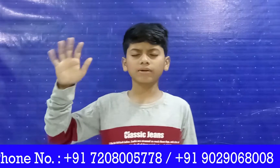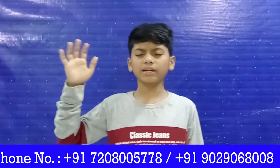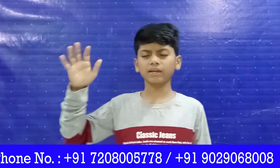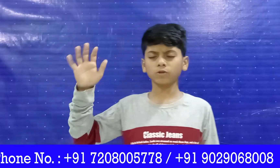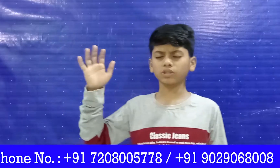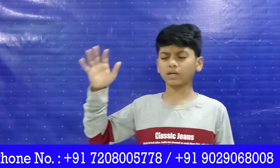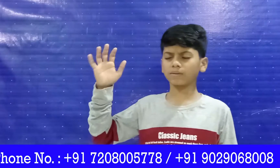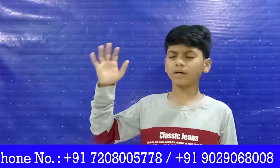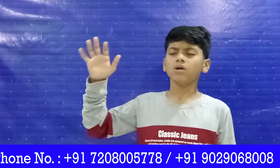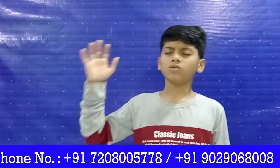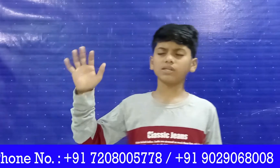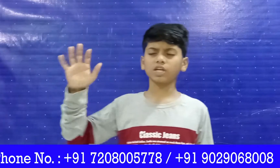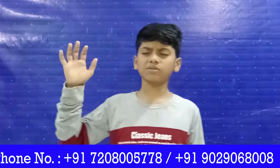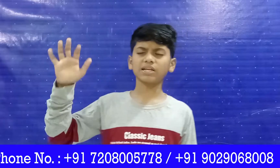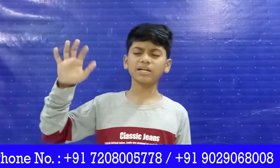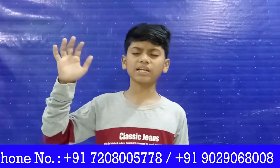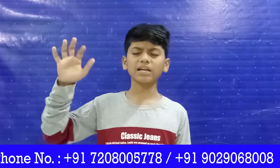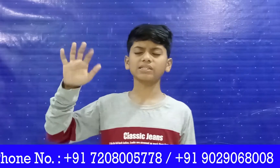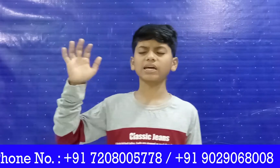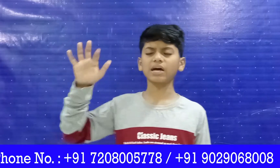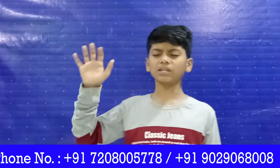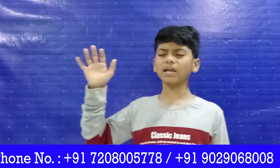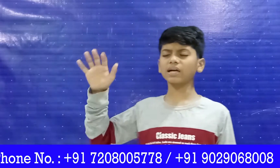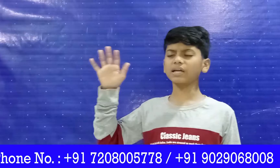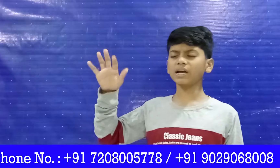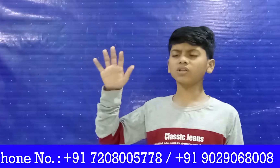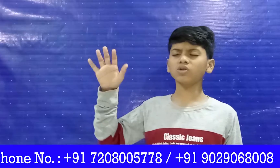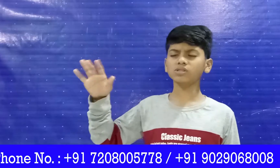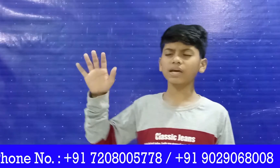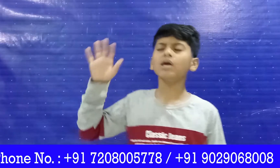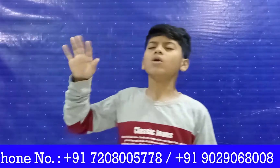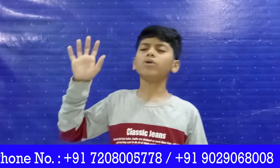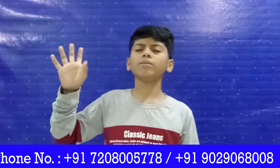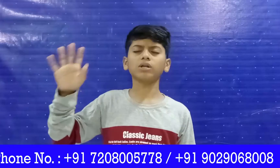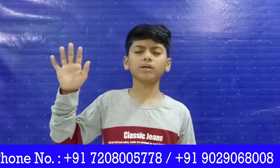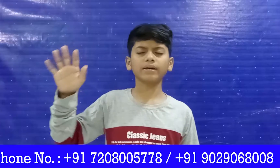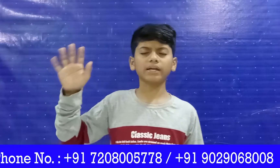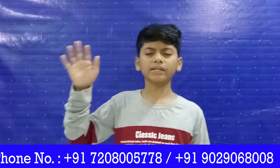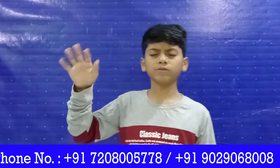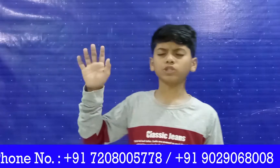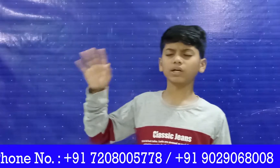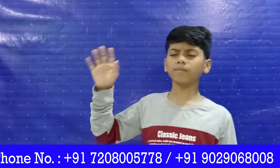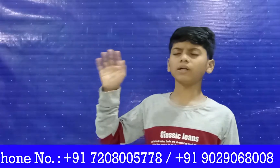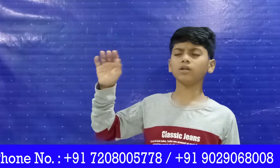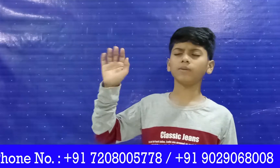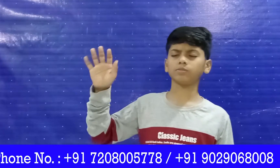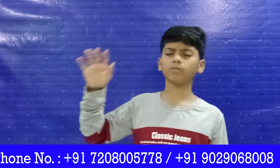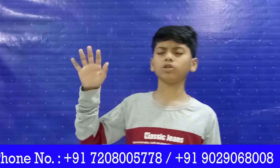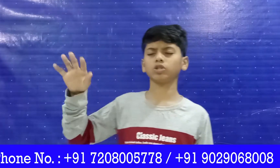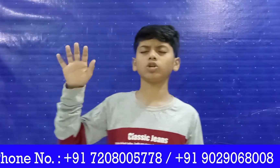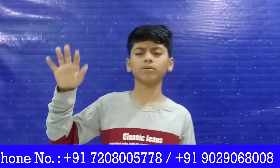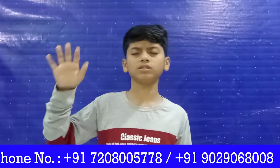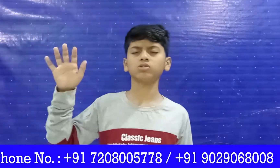এবো টাকা বগ্রটিকে বুশকার বা ও জিকির বজালা হান্দ্রে লাস্কার হান্দ্রে লাকারে হান্দ্রে লোস্কে ওরে এবো টাকা বগ্রটিকে বুশকার বা